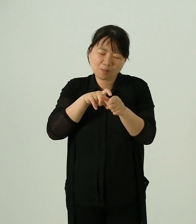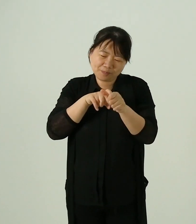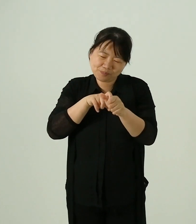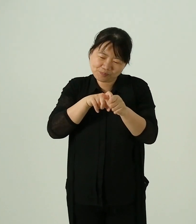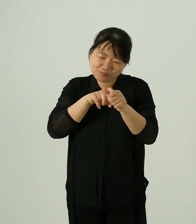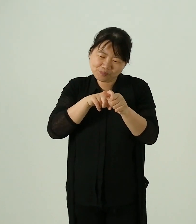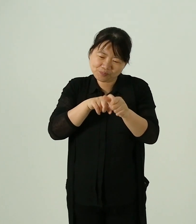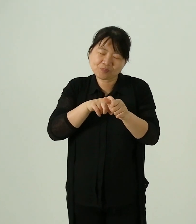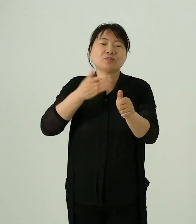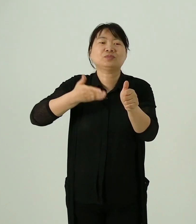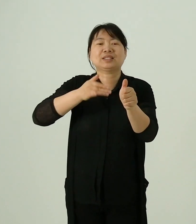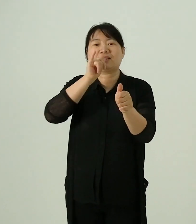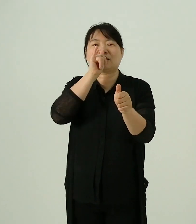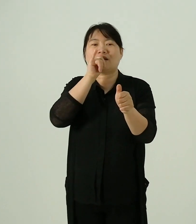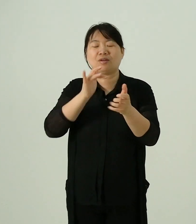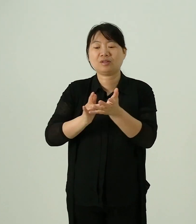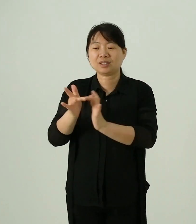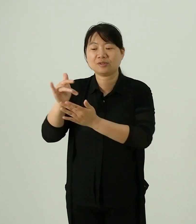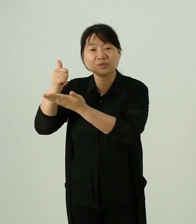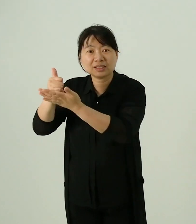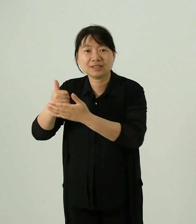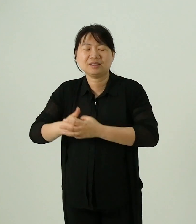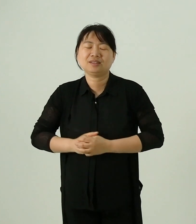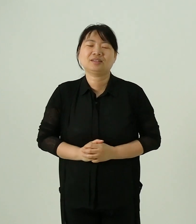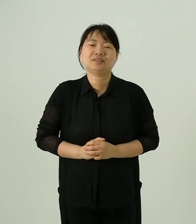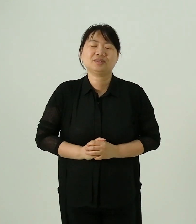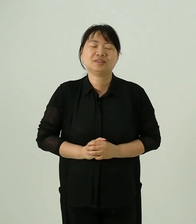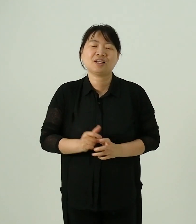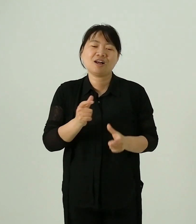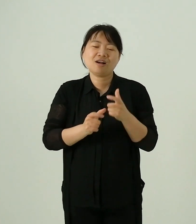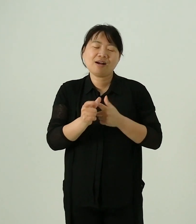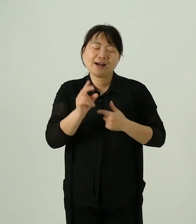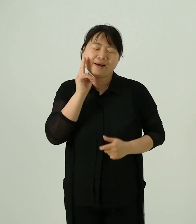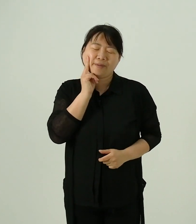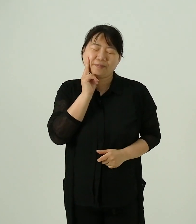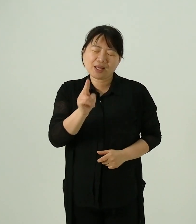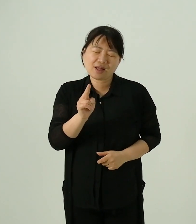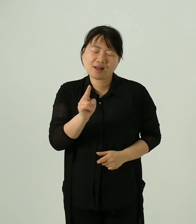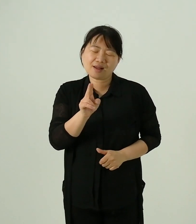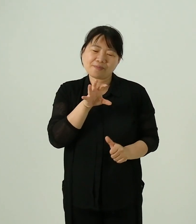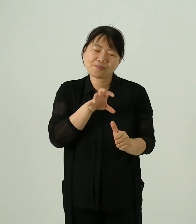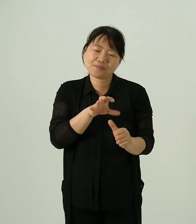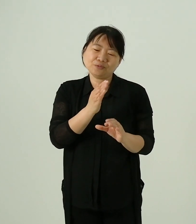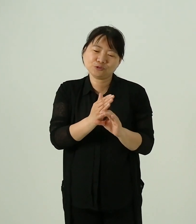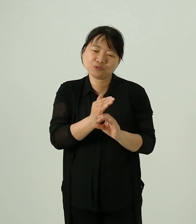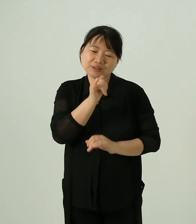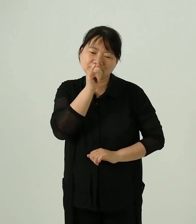계속 매달리니까 예수님이 더 가혹한 얘기로 몰아붙여요.